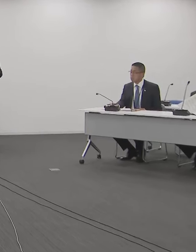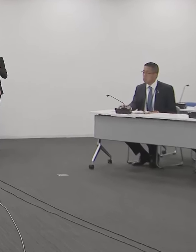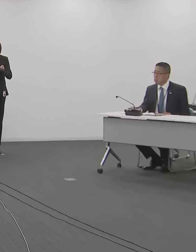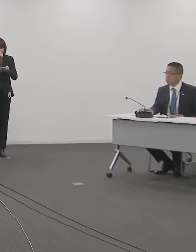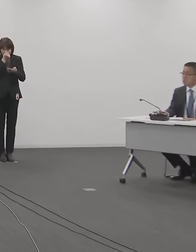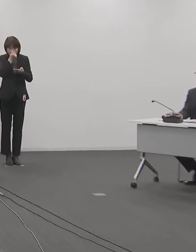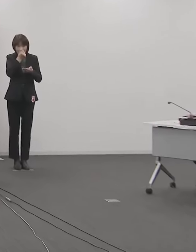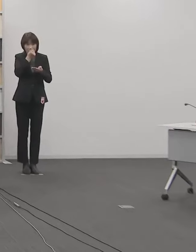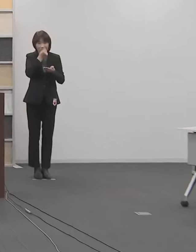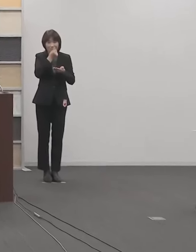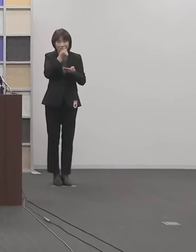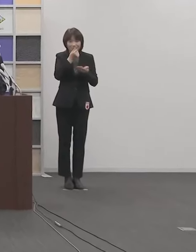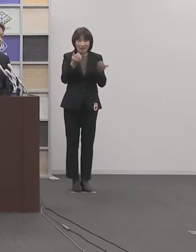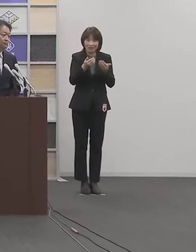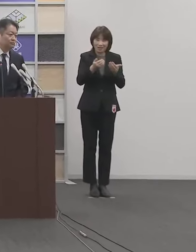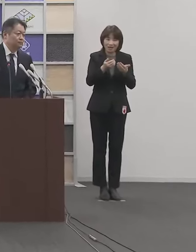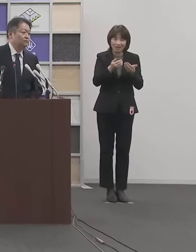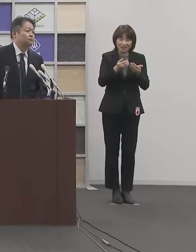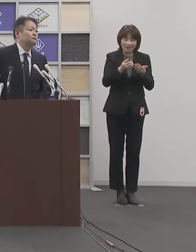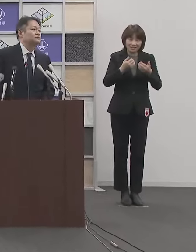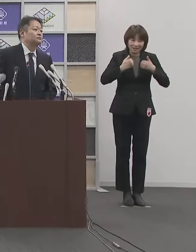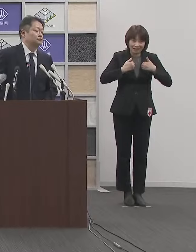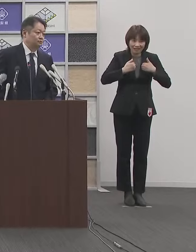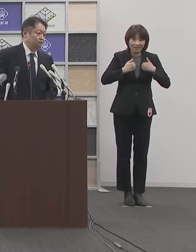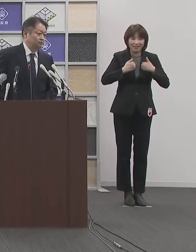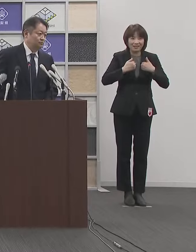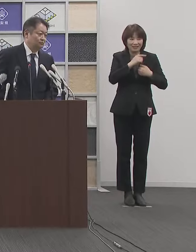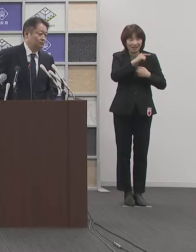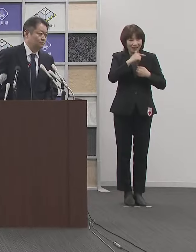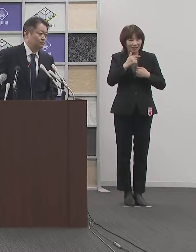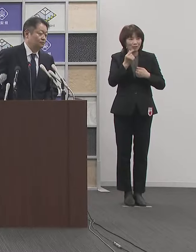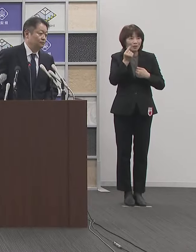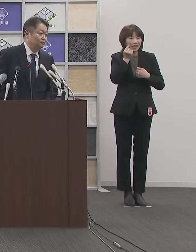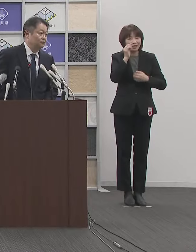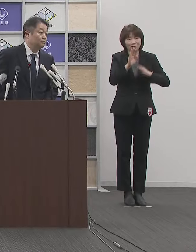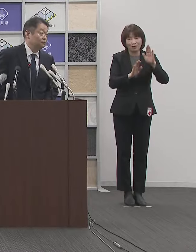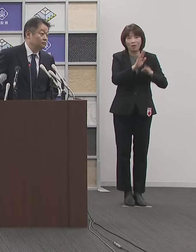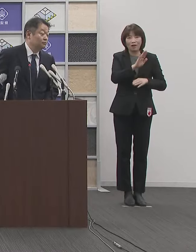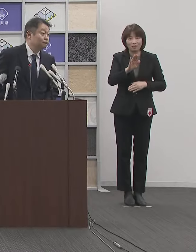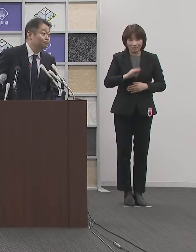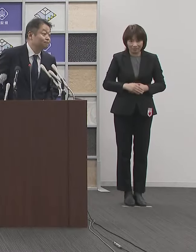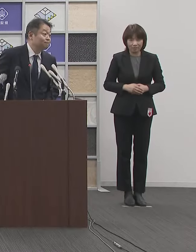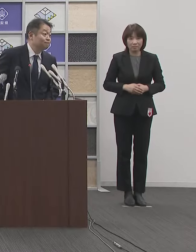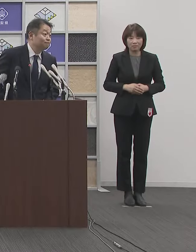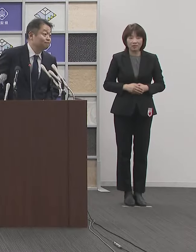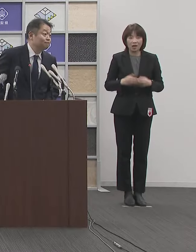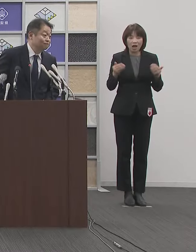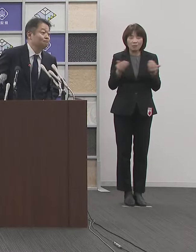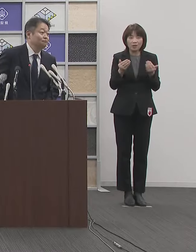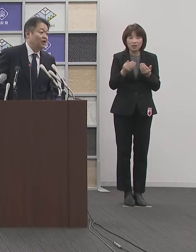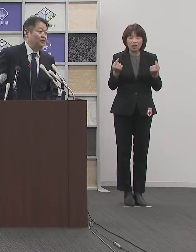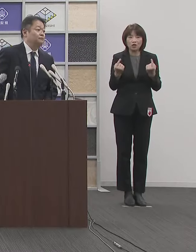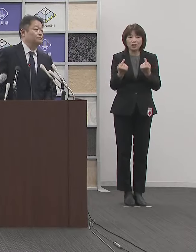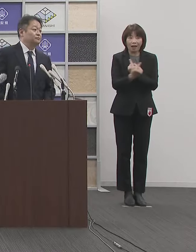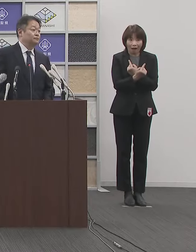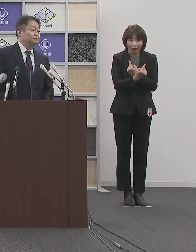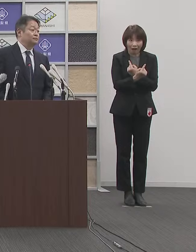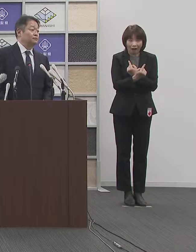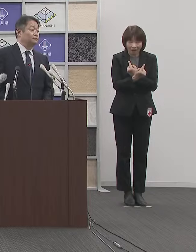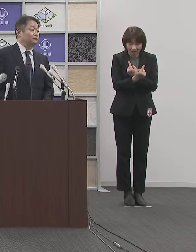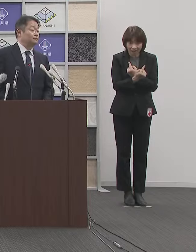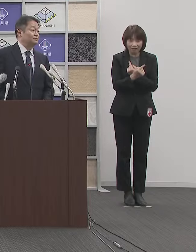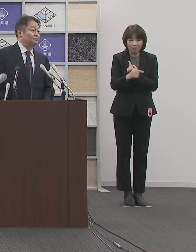常に困難であるというのが話をこうします。その中でビジネス化に関して今お話がありましたけれども、はい、